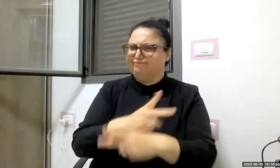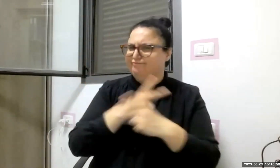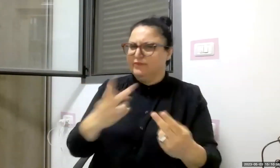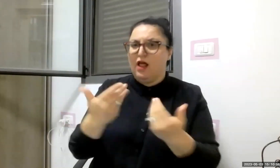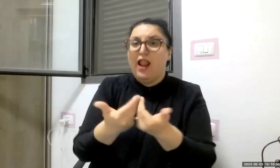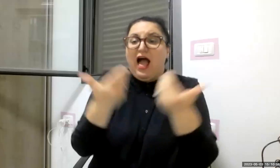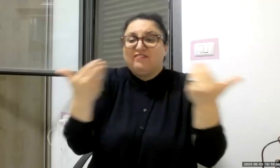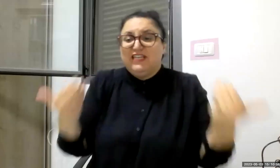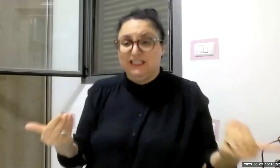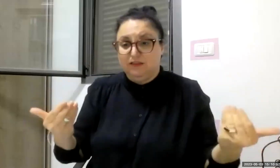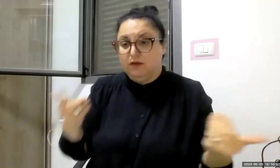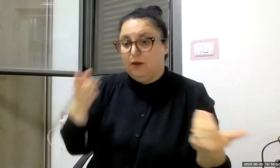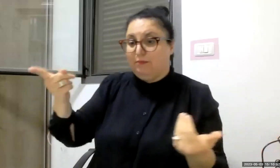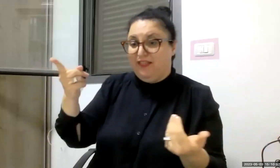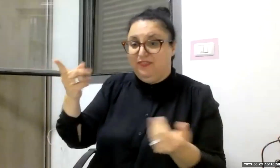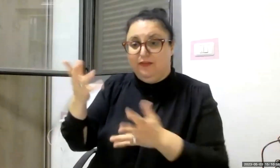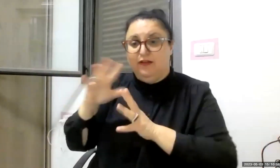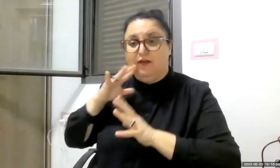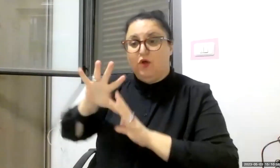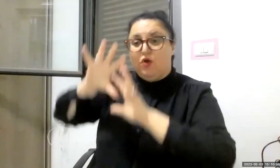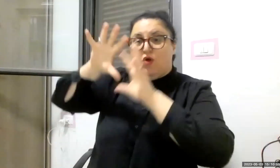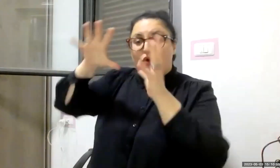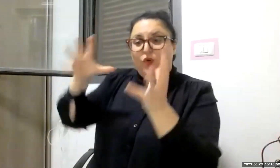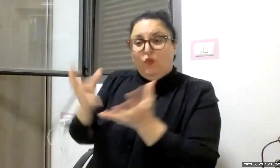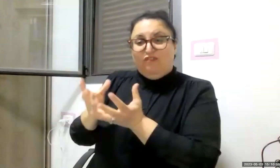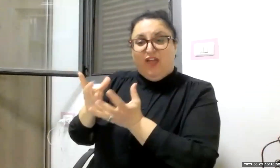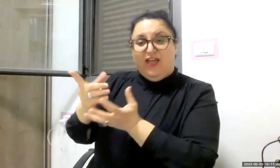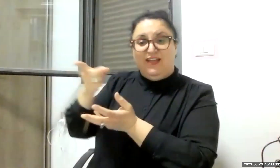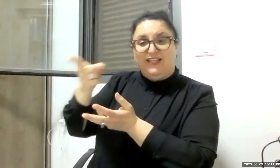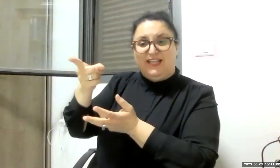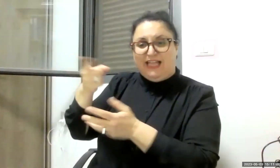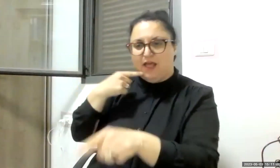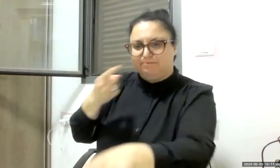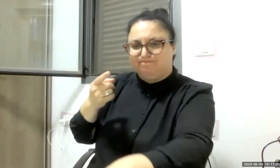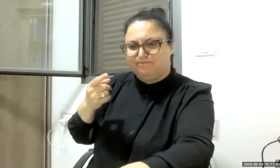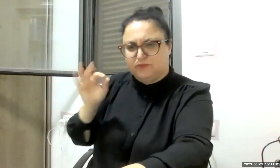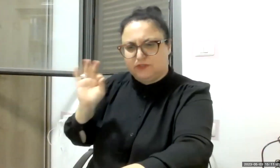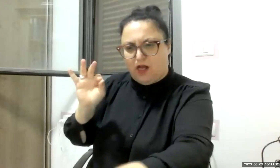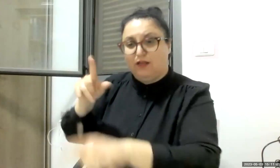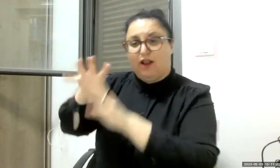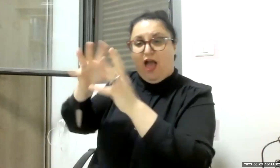באמת אפשר להפריד בין גופי,